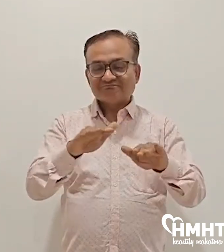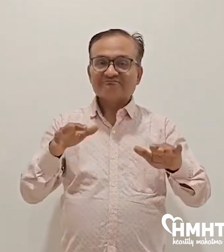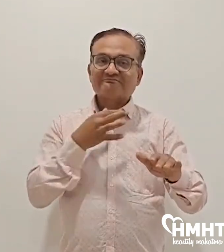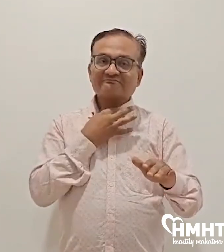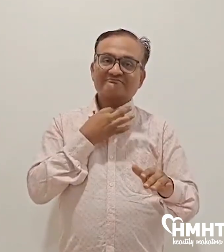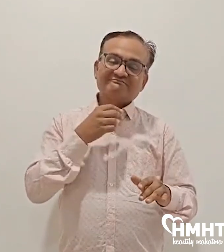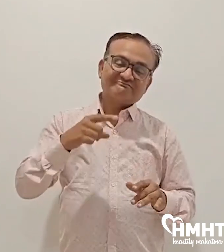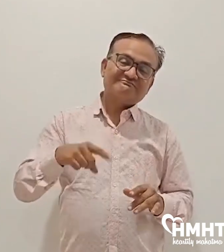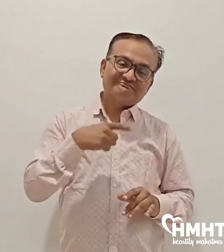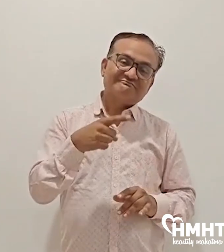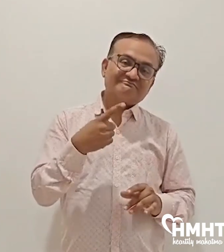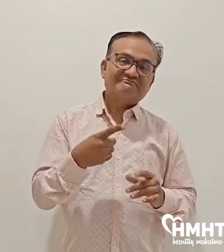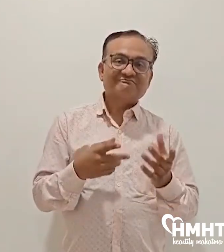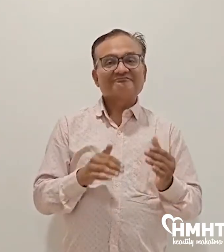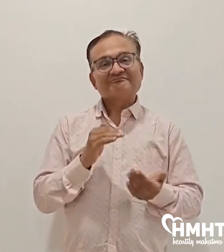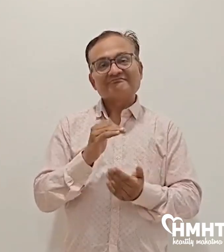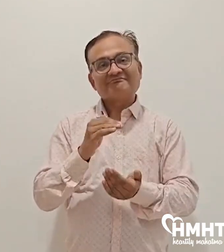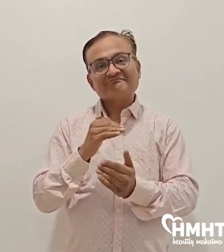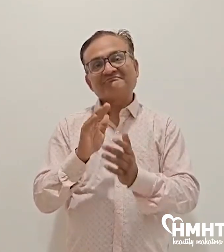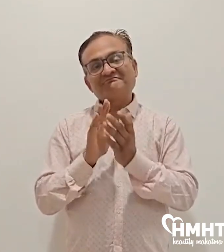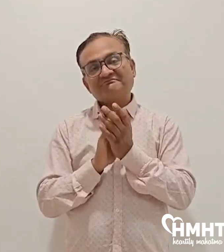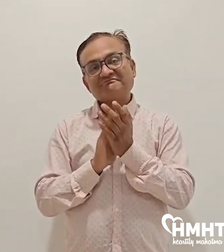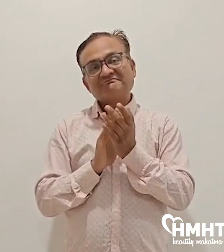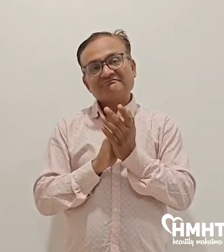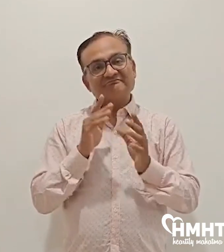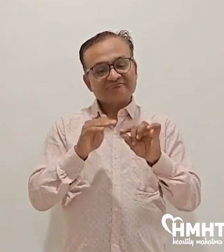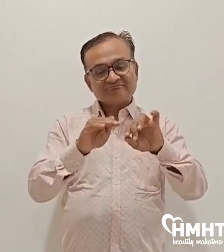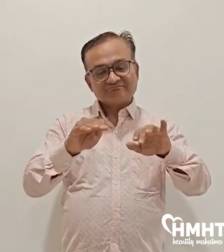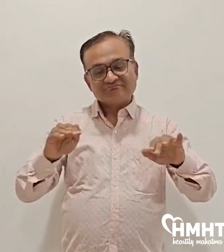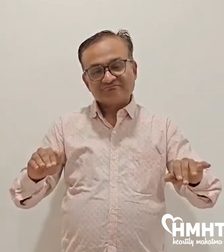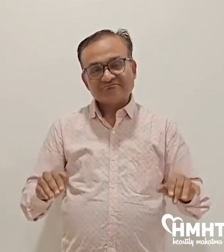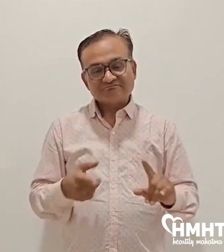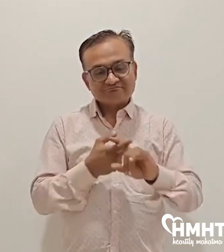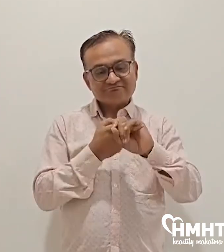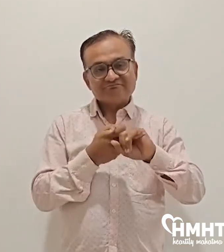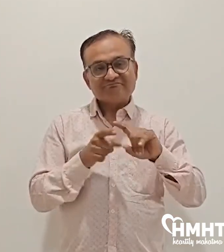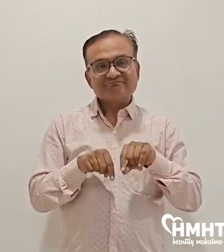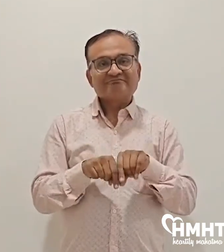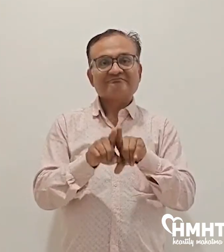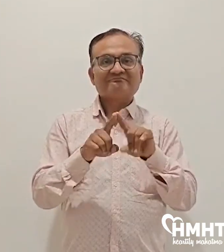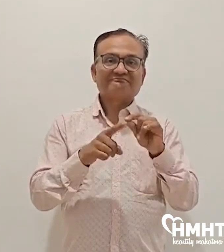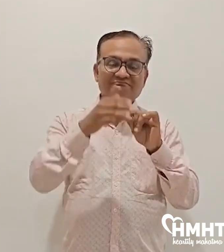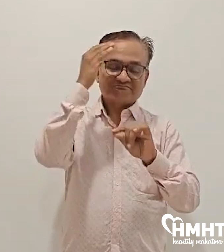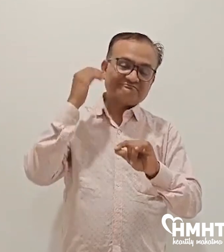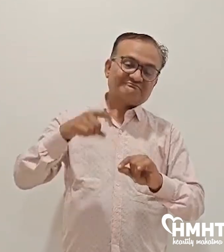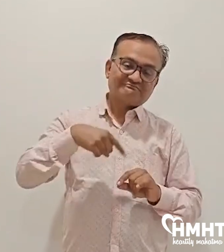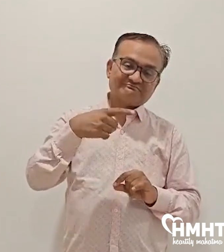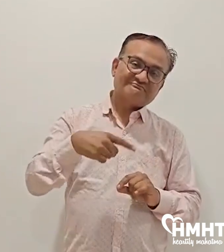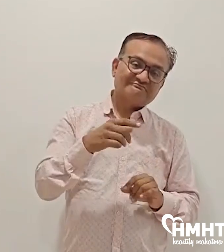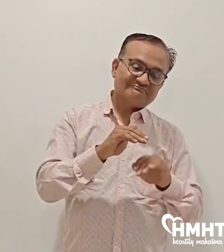birthday Pujyashri. Happy birthday Pujyashri. Happy birthday